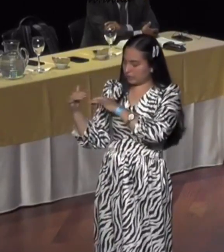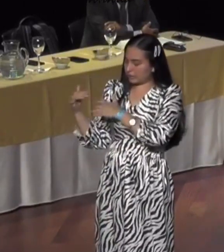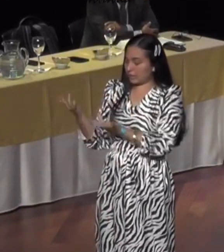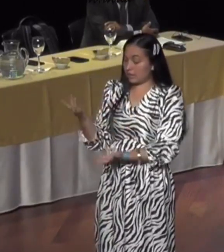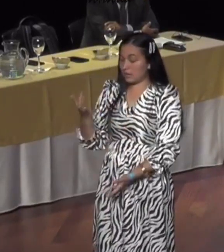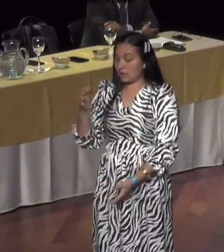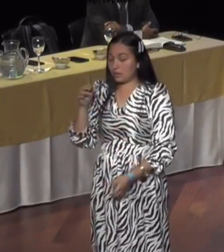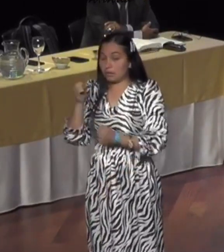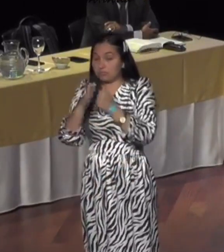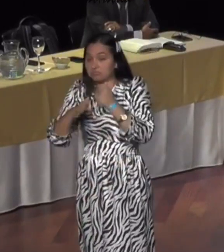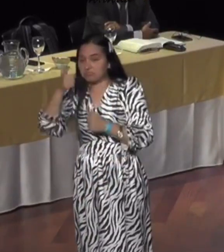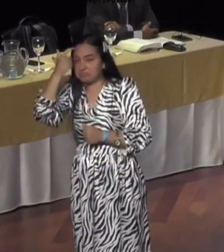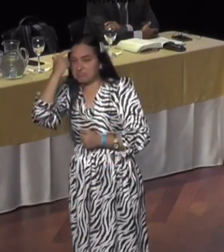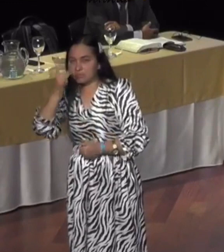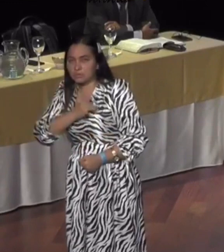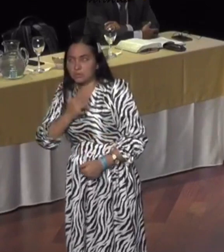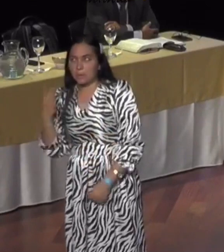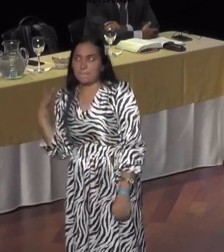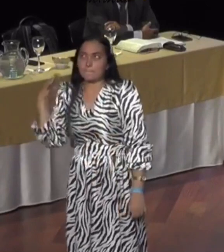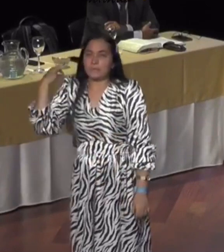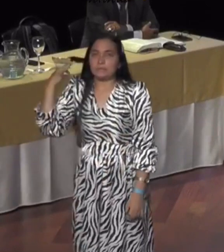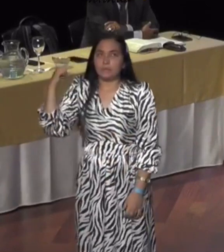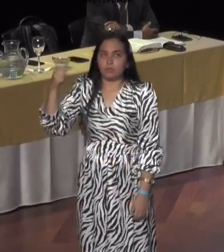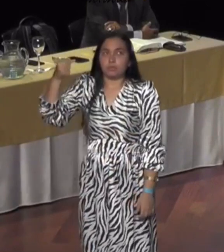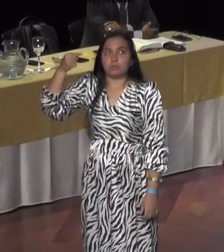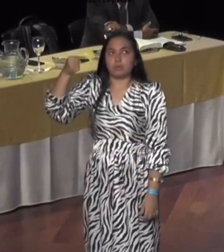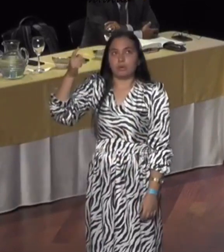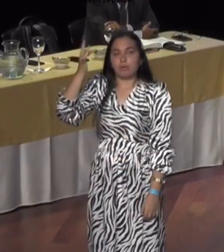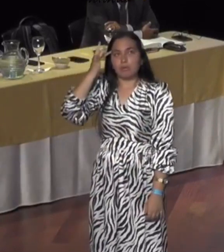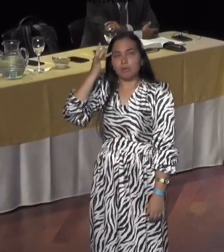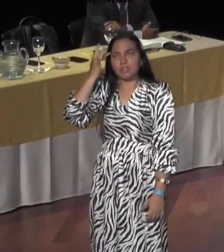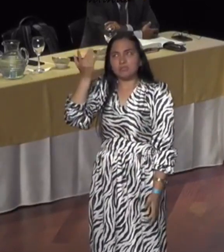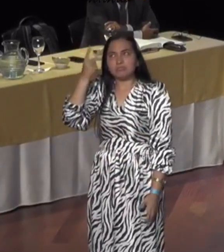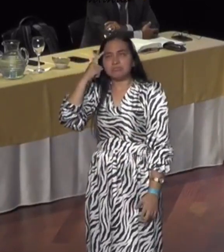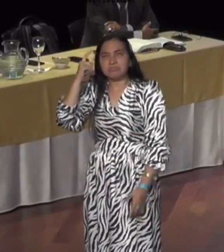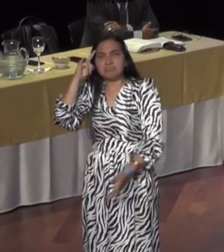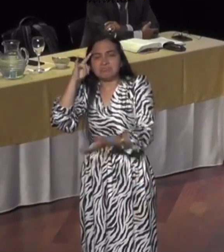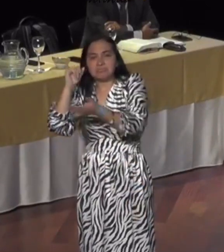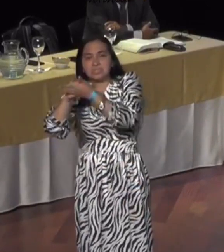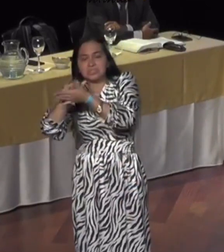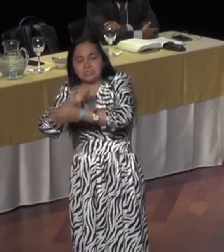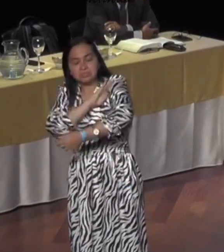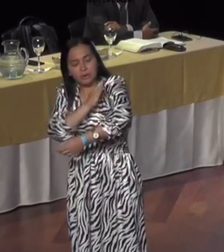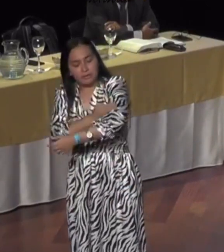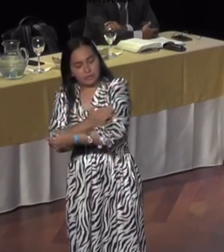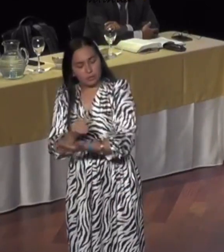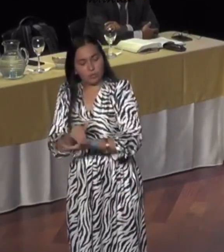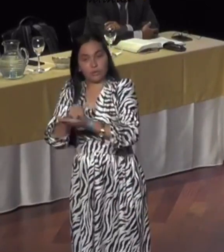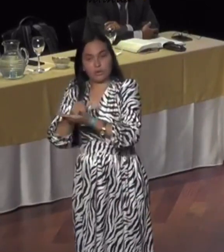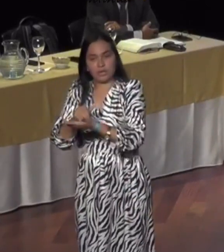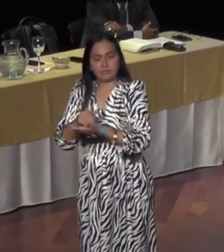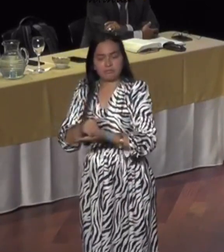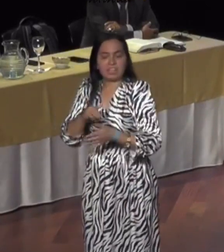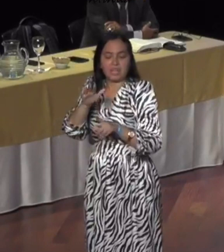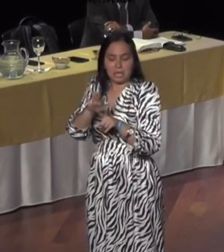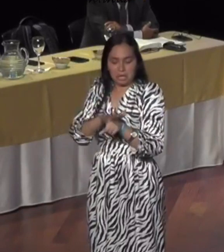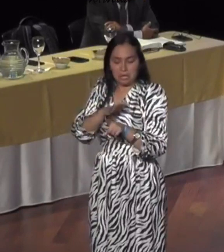esto era la fuerza. Y en la primera rabiecita de Moisés, porque era manso, pero cuando tenía rabia mataba,